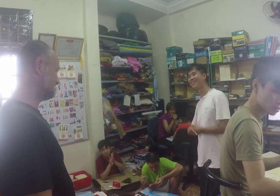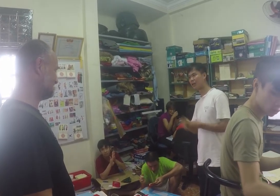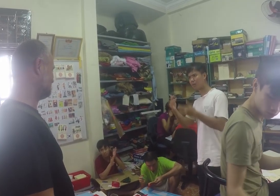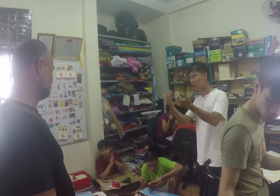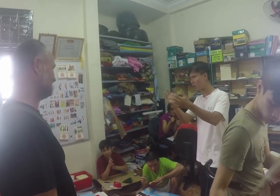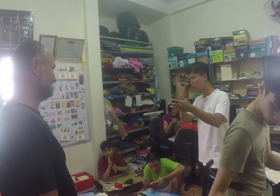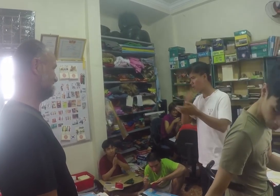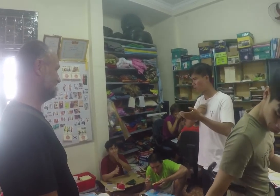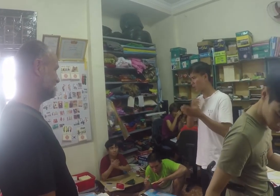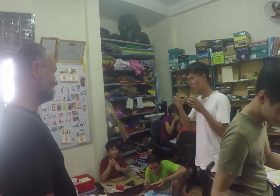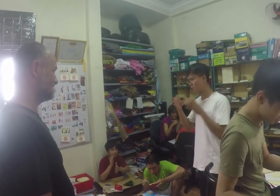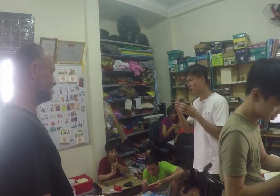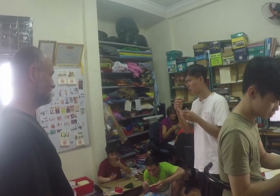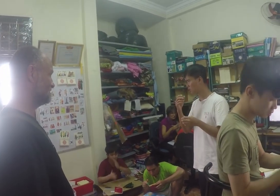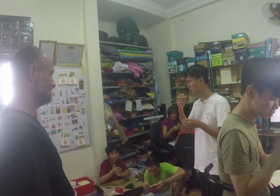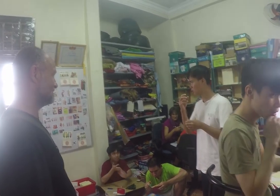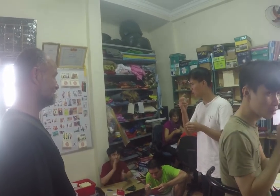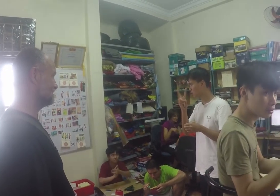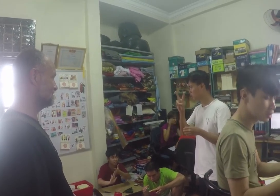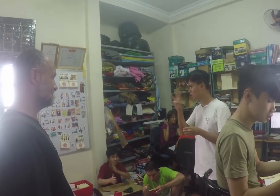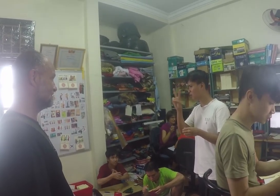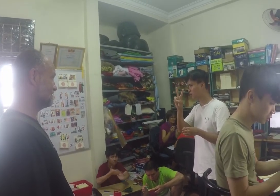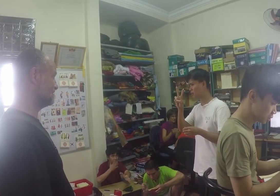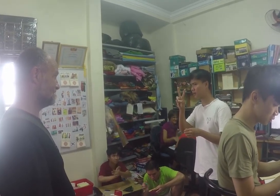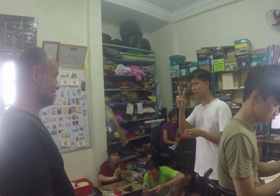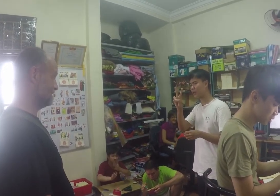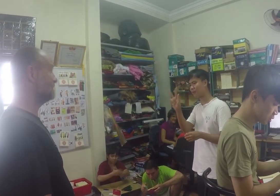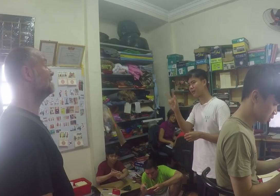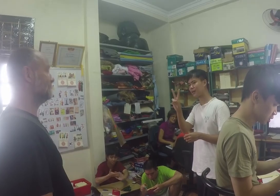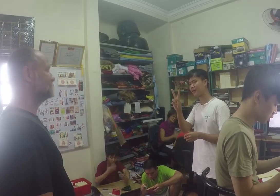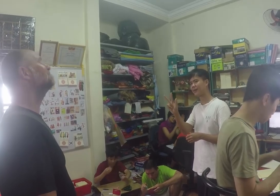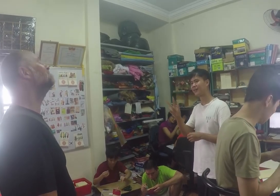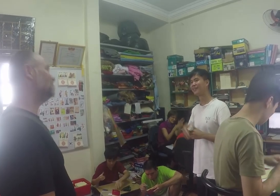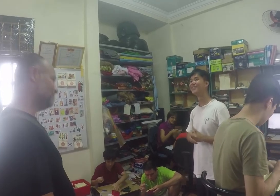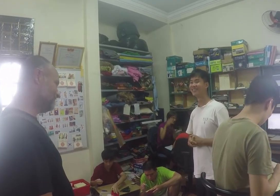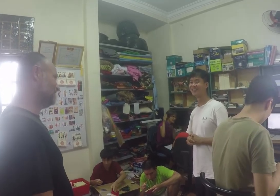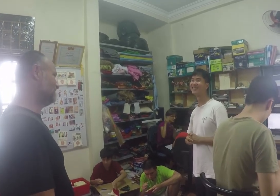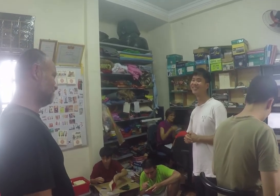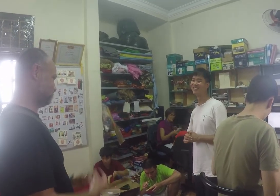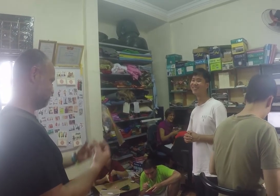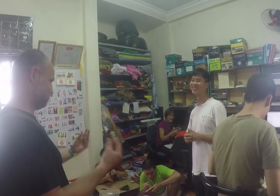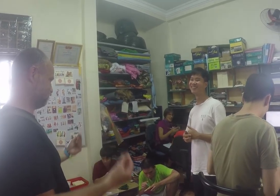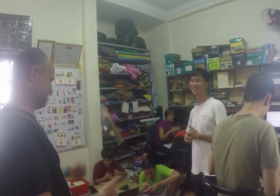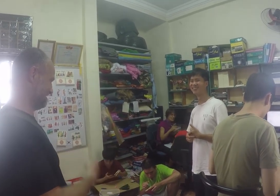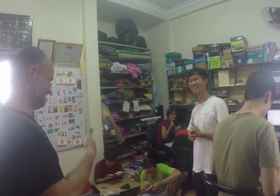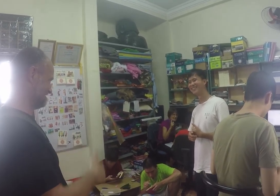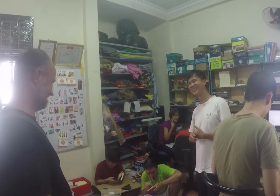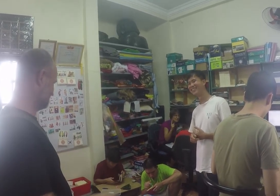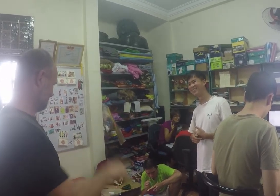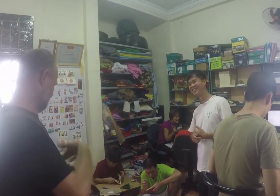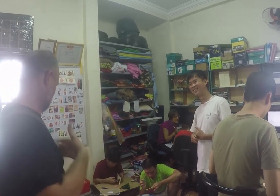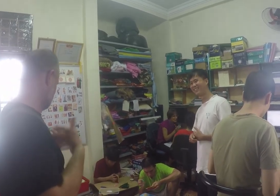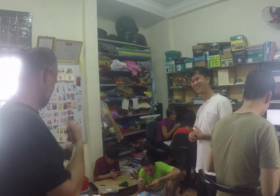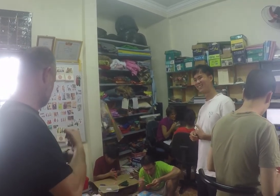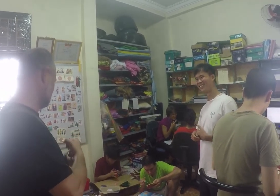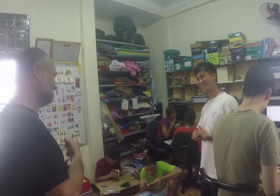Gehörlose. Nee, ich habe einen vergessen, 23 Gehörlose. Das ist eine ganz schöne Menge.